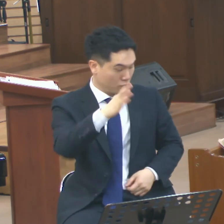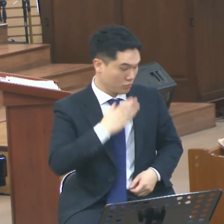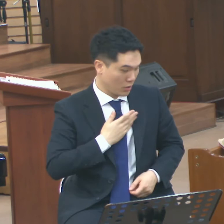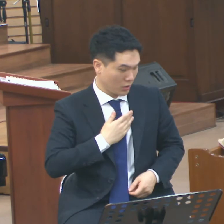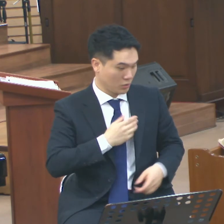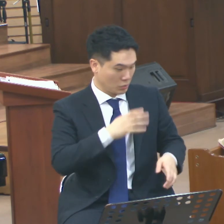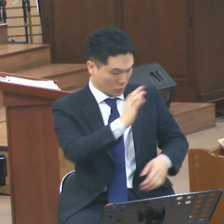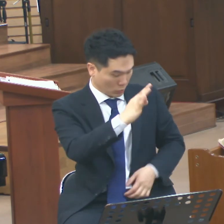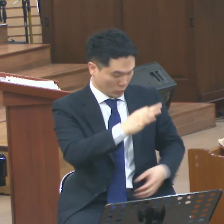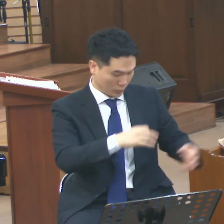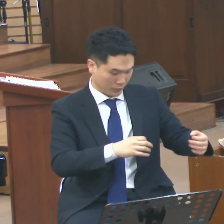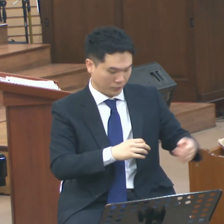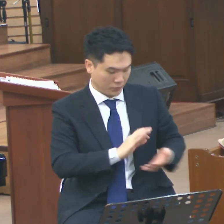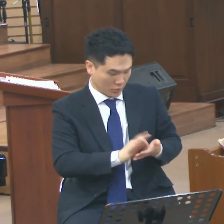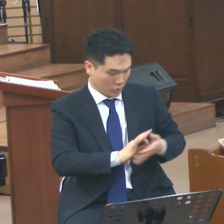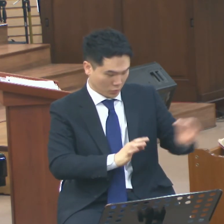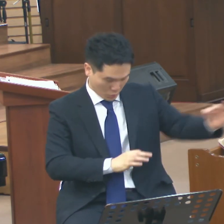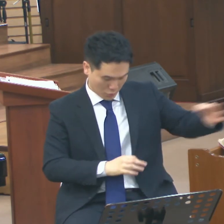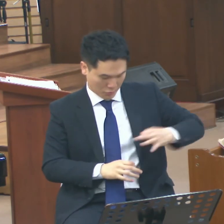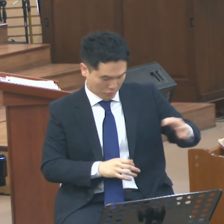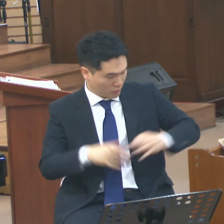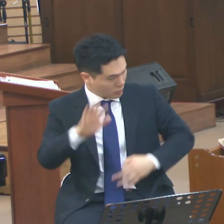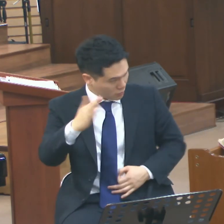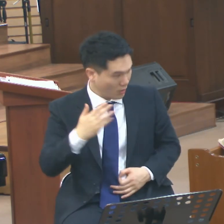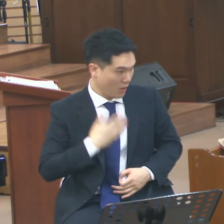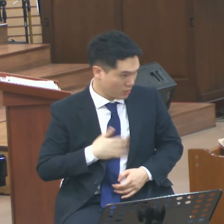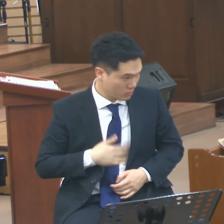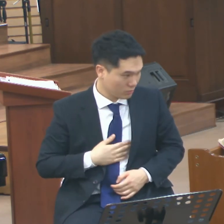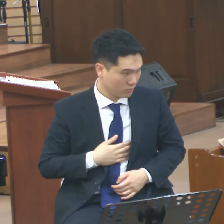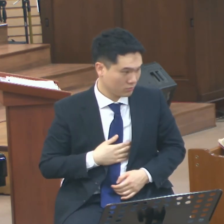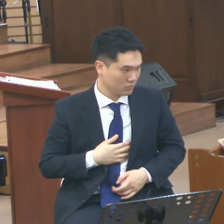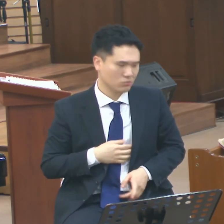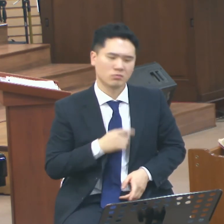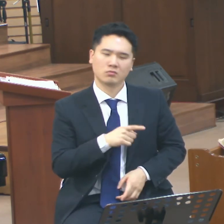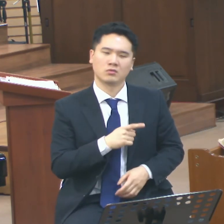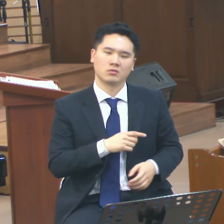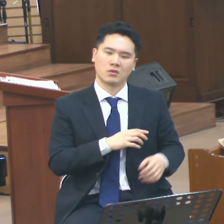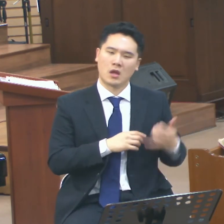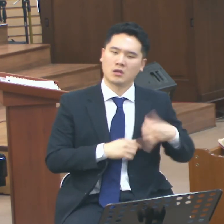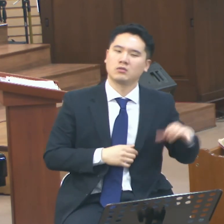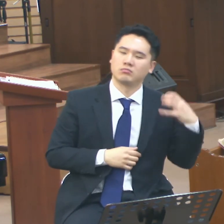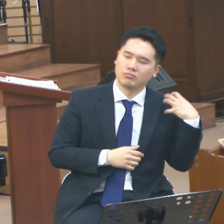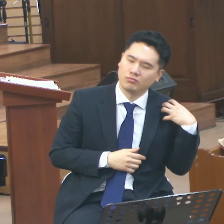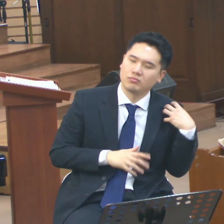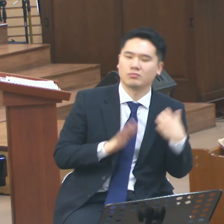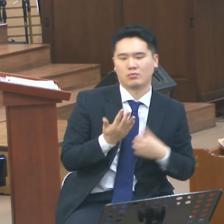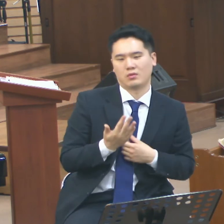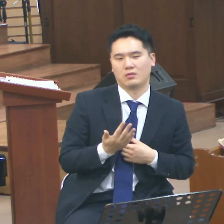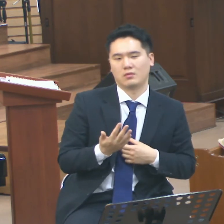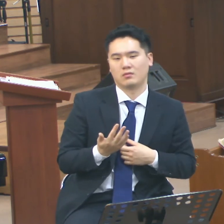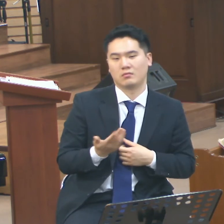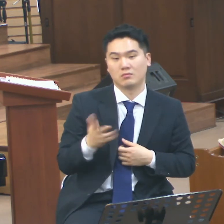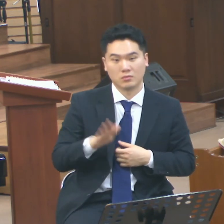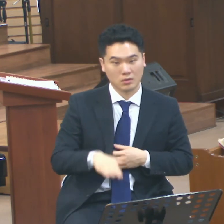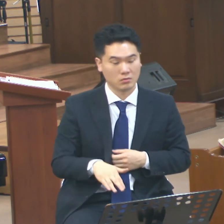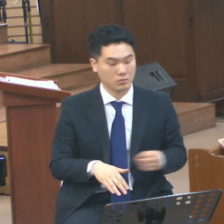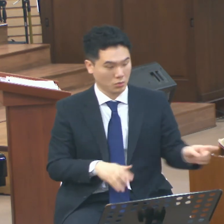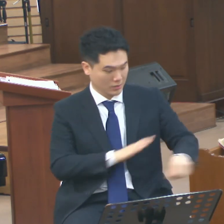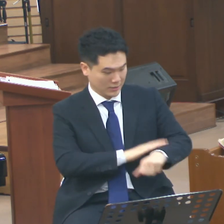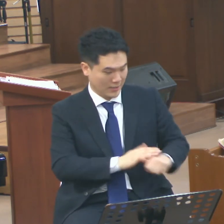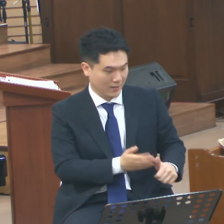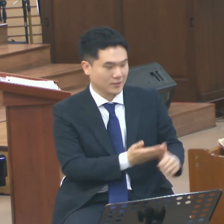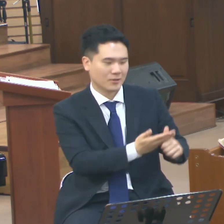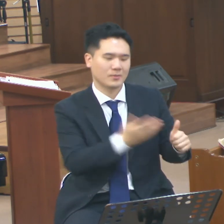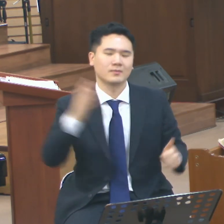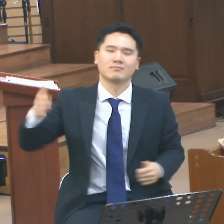부담되겠어. 그런데 너희들이 잘 자라준 거는 하나님의 전적인 축복과 은혜야. 엄마 아빠는 더